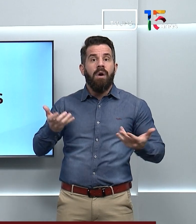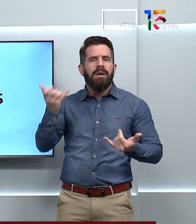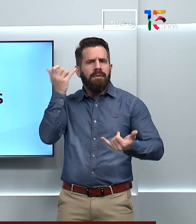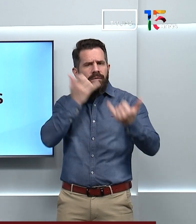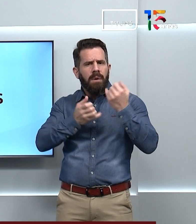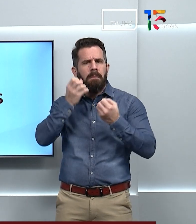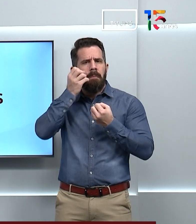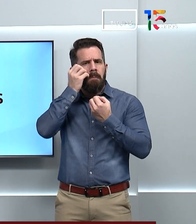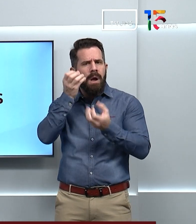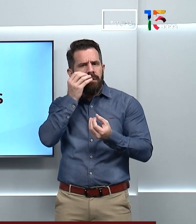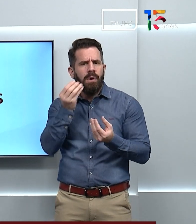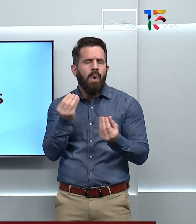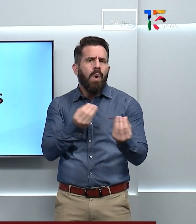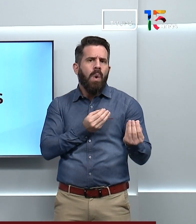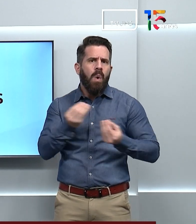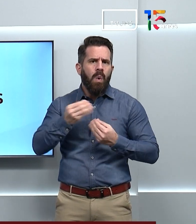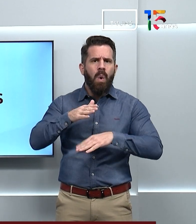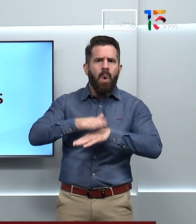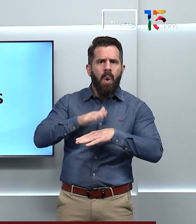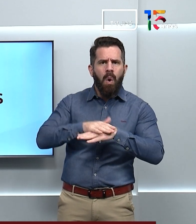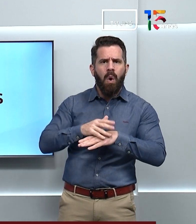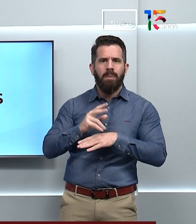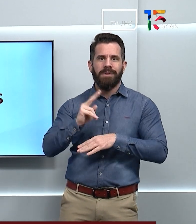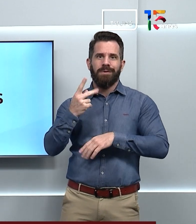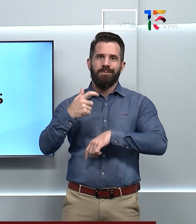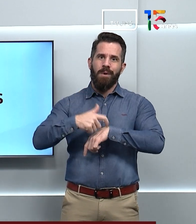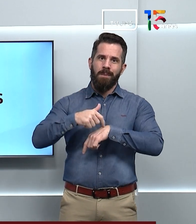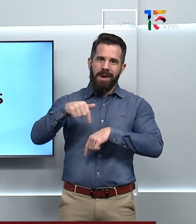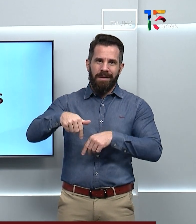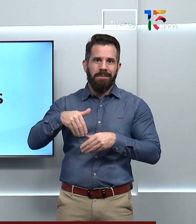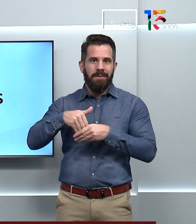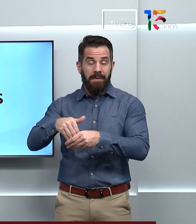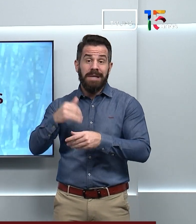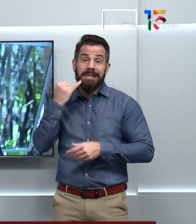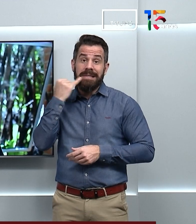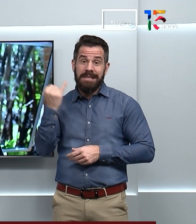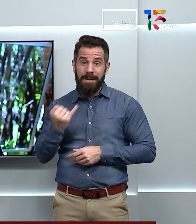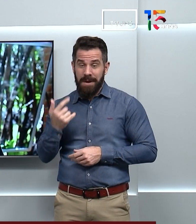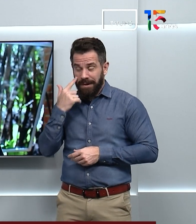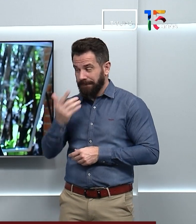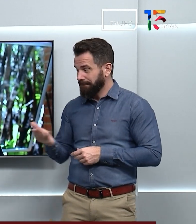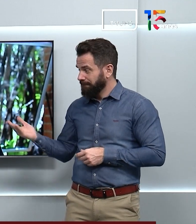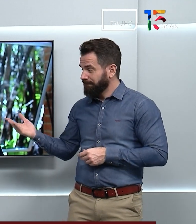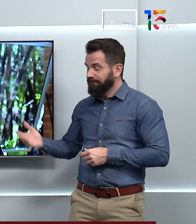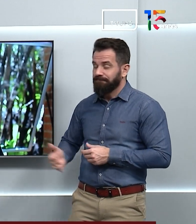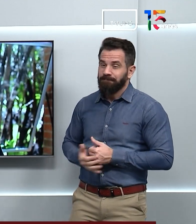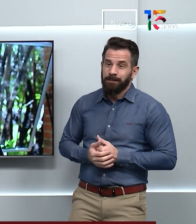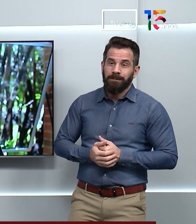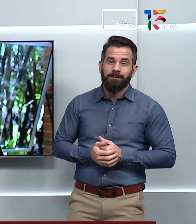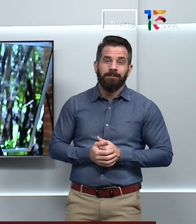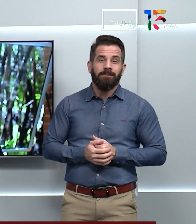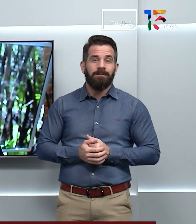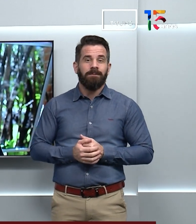informações sobre como foi o segundo turno aqui em Goiânia com a Isabela Lima.